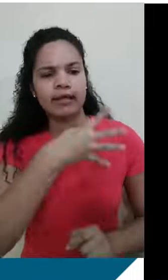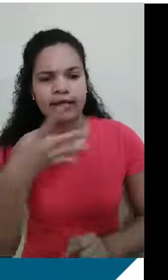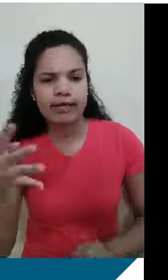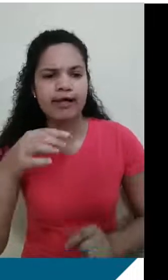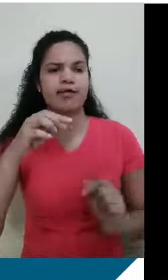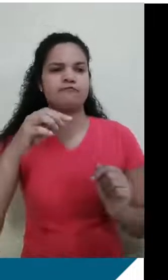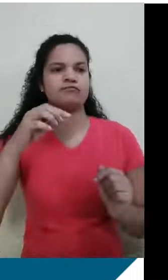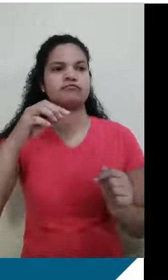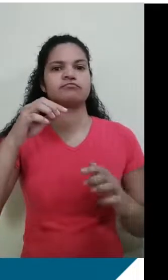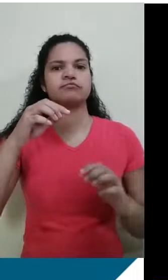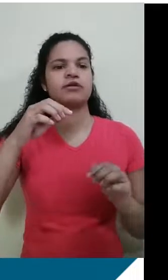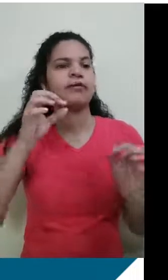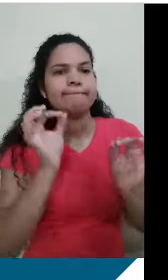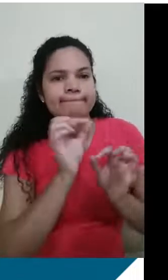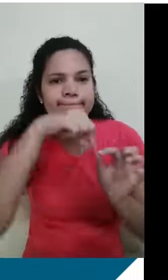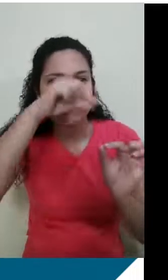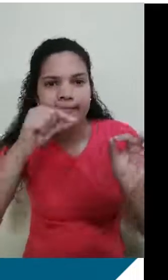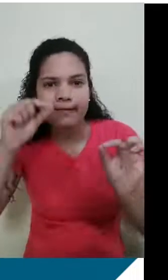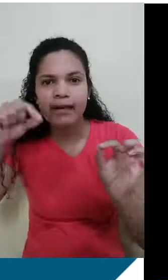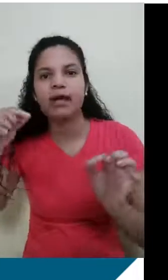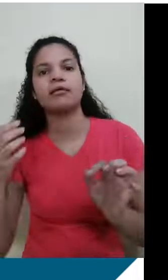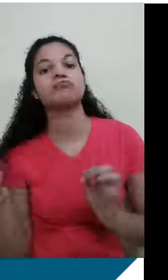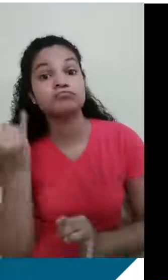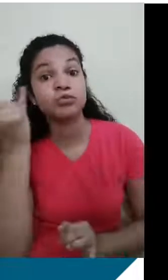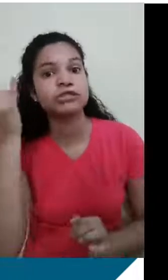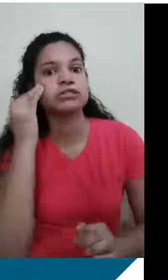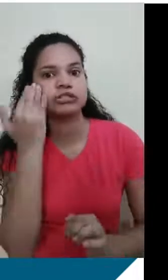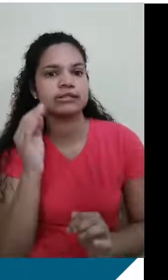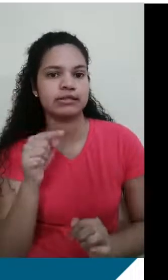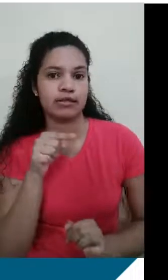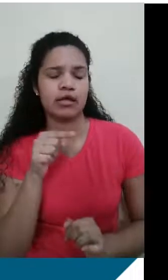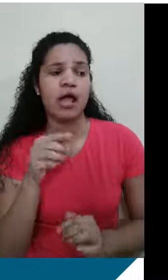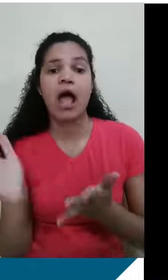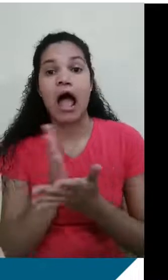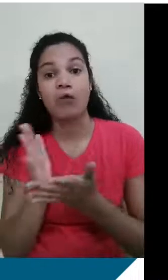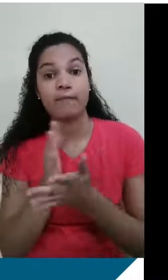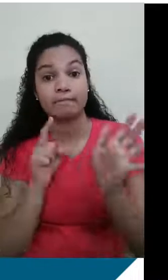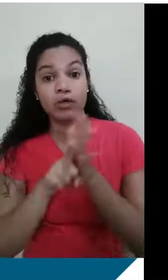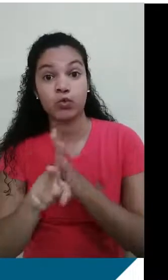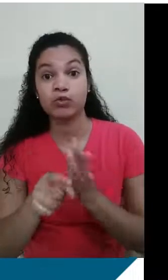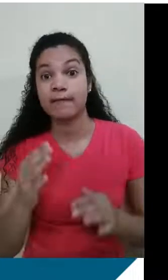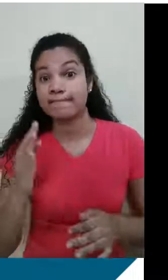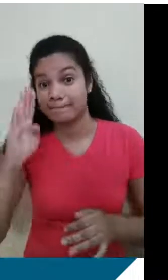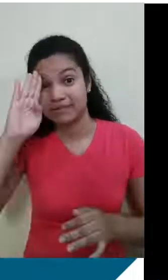tabelas. Muitas vezes, as questões do Enem exigem pouco conhecimento da disciplina e mais